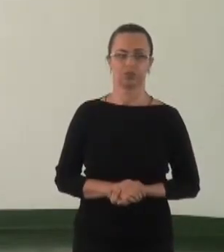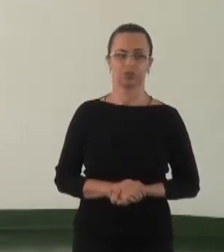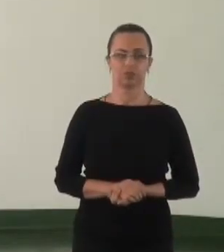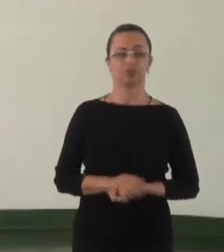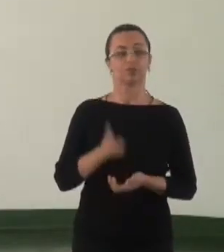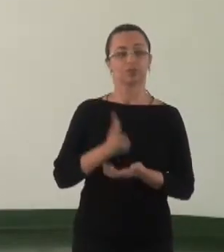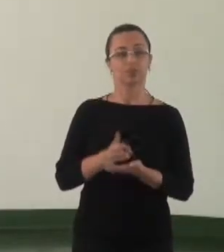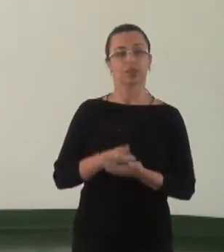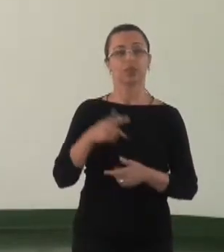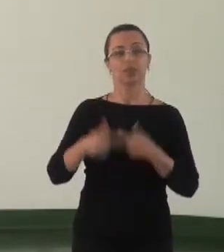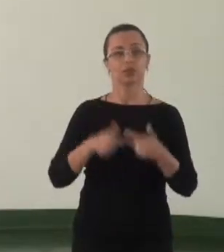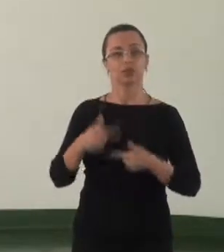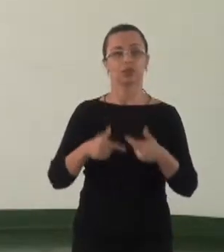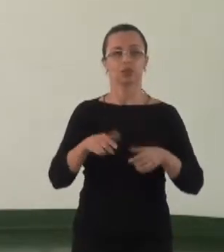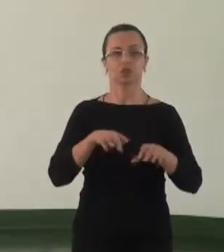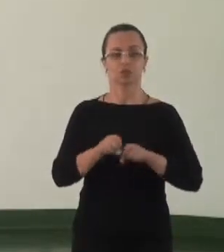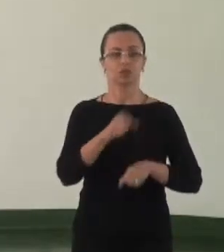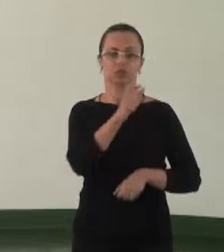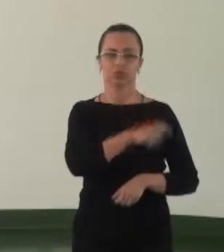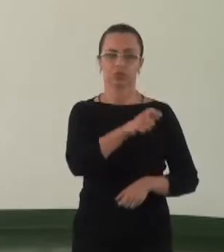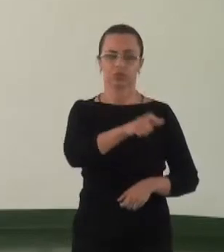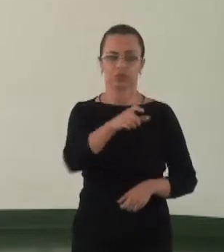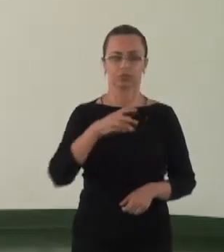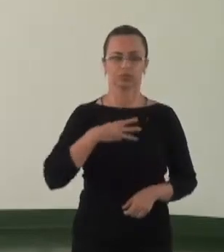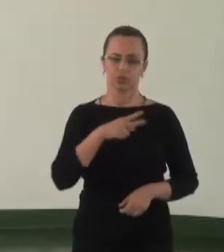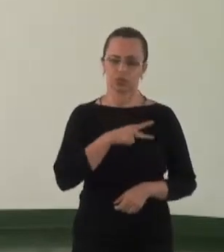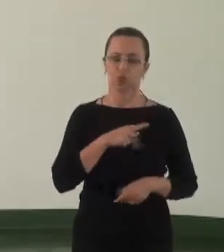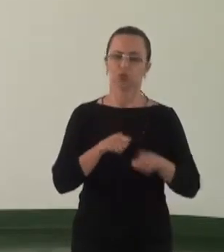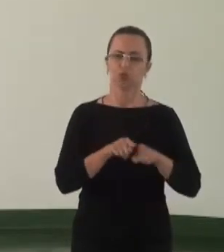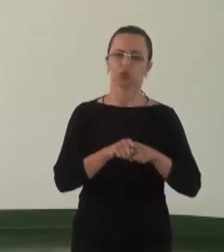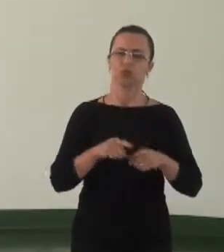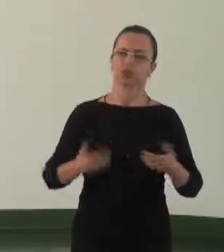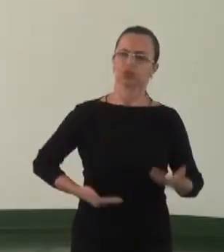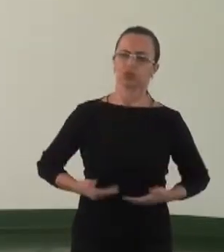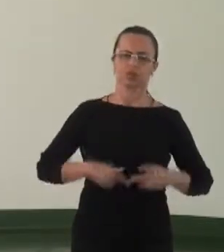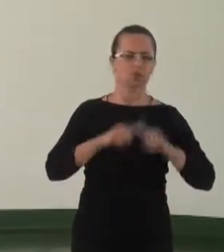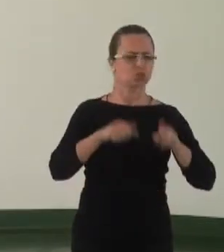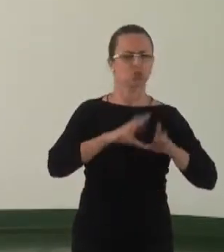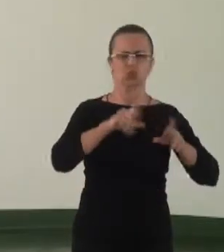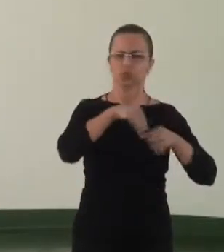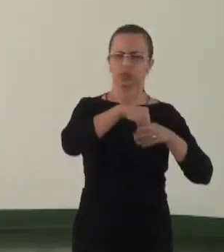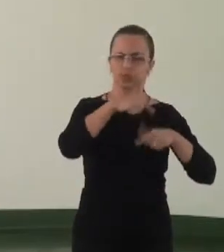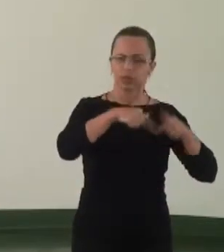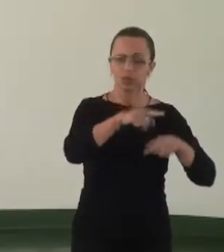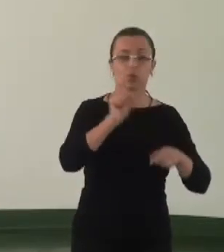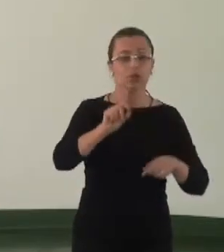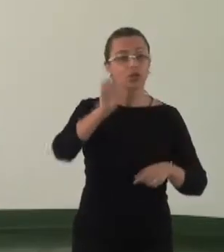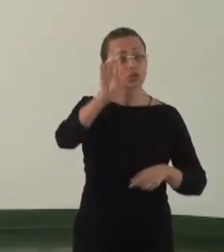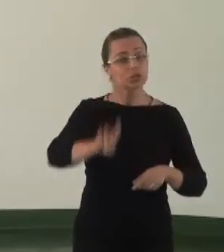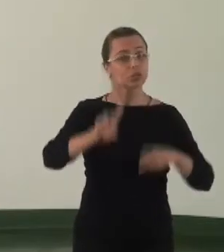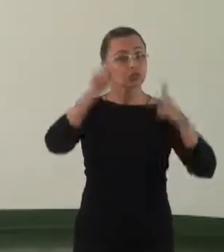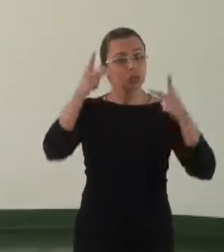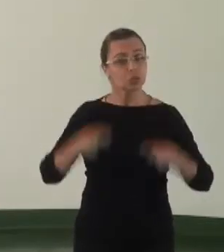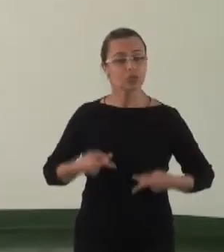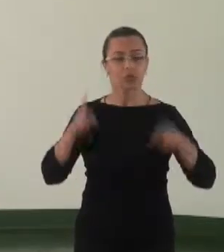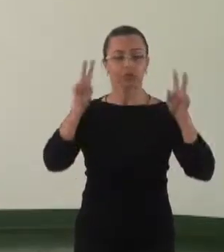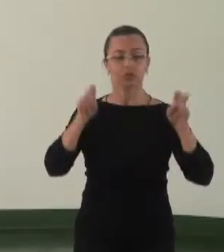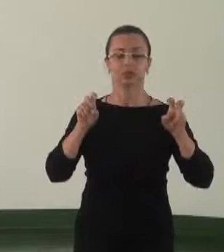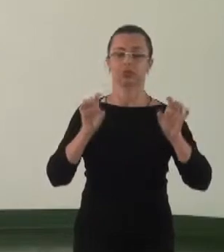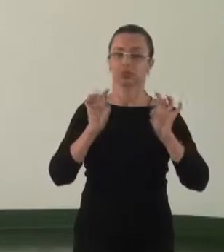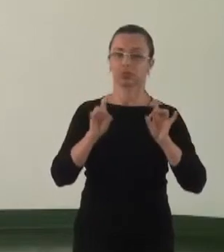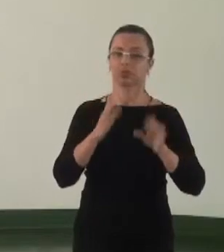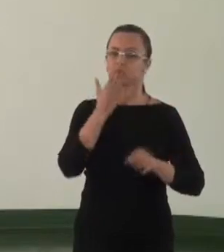Manutenção do trabalho de formação de promotores, procuradores e servidores acerca dos problemas que envolvam os direitos humanos, em especial sobre a